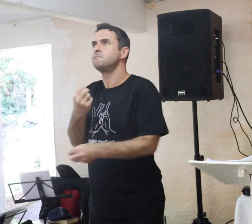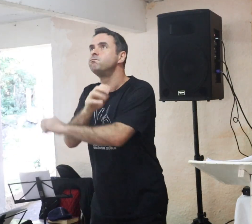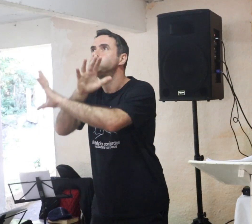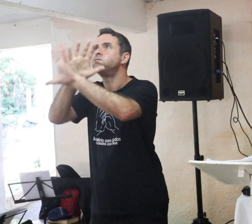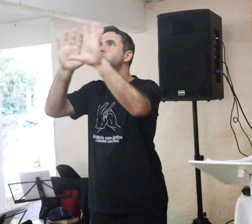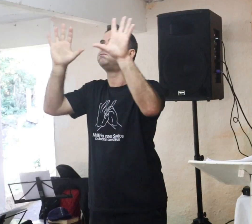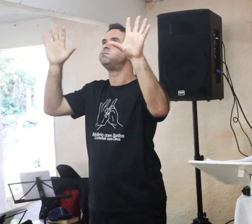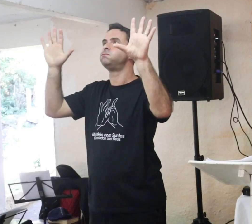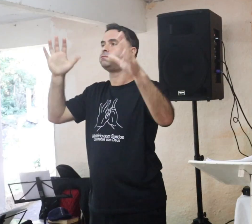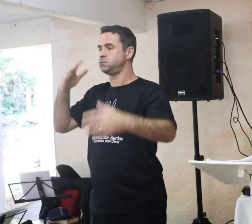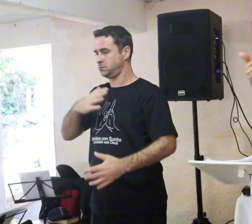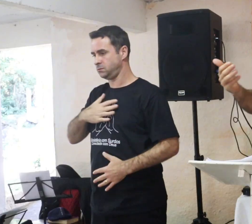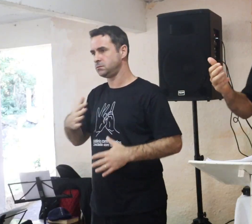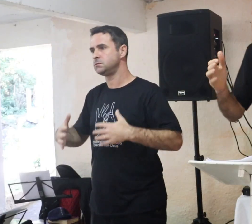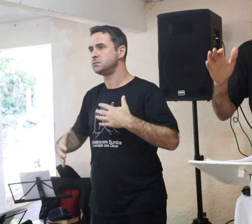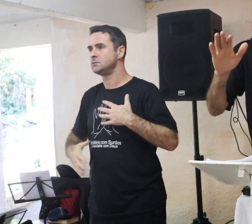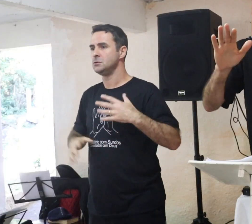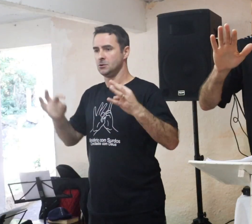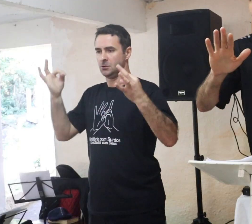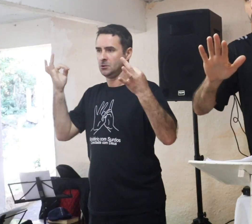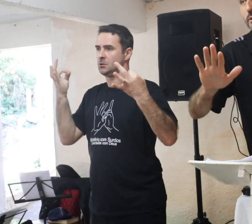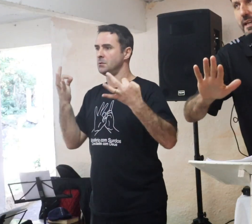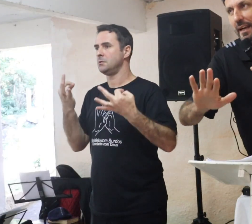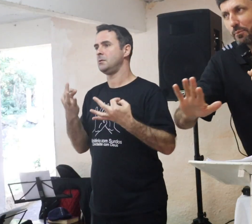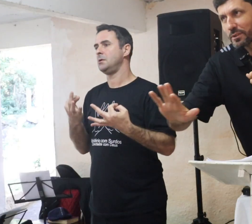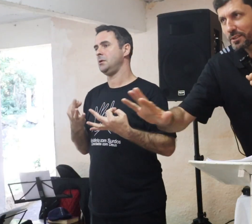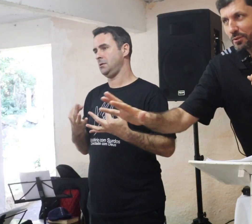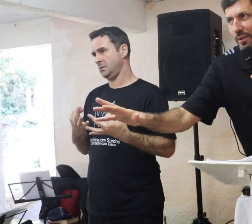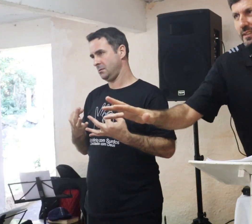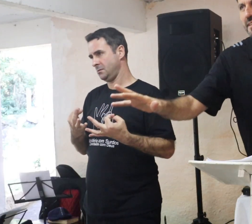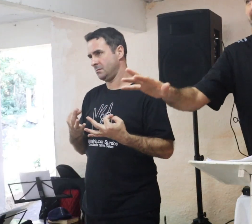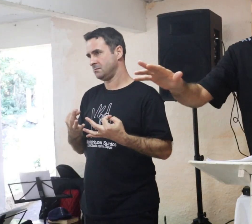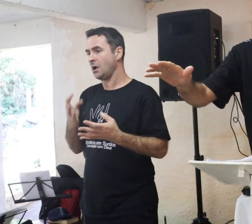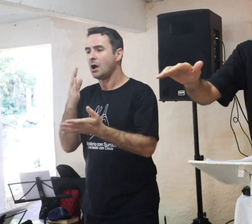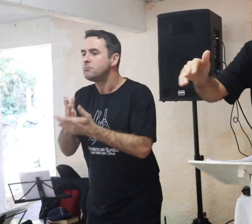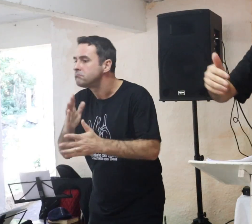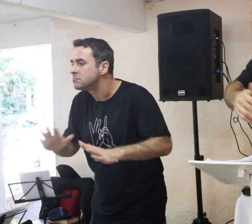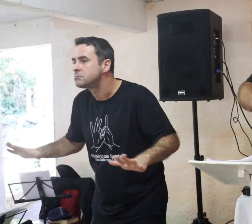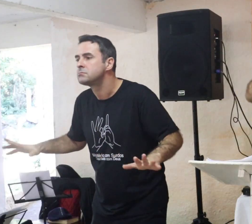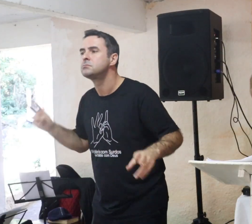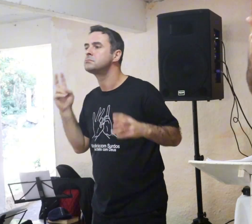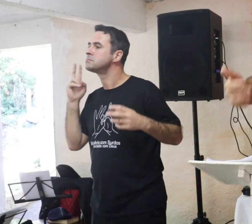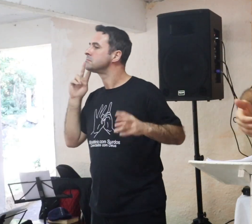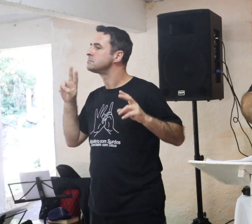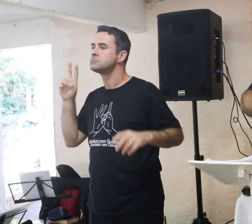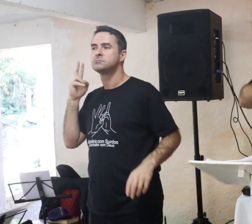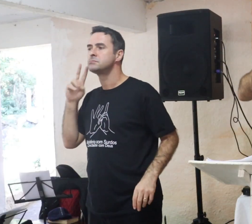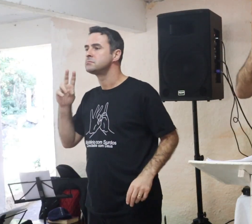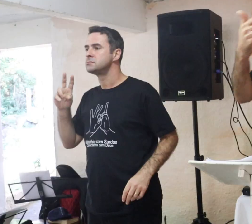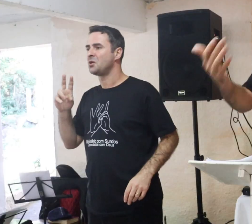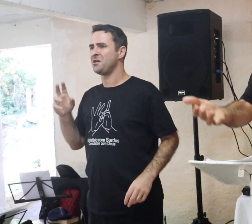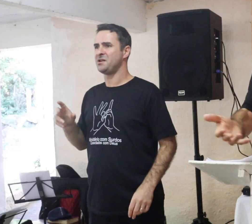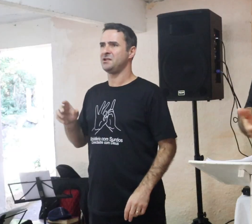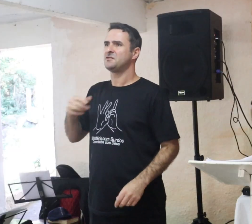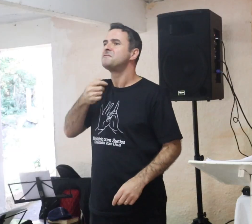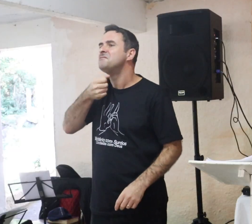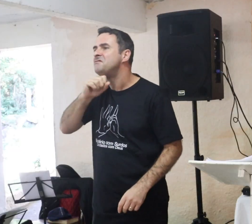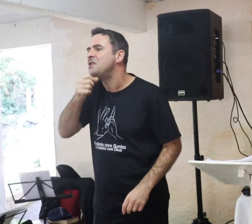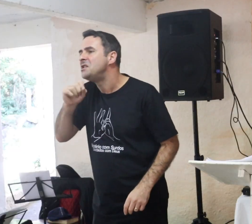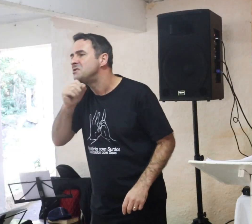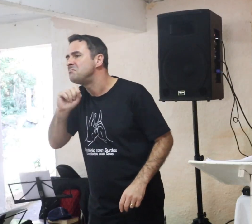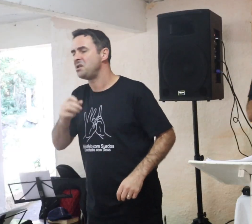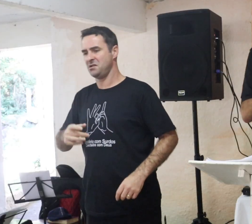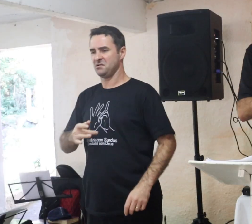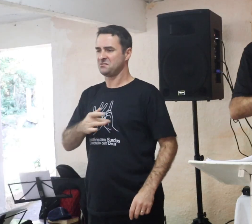seremos mais sujeitos à decadência. Aí, meus irmãos, aí acabou essa história de envelhecimento, de doença, não é